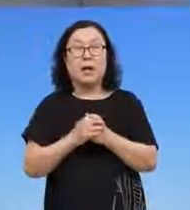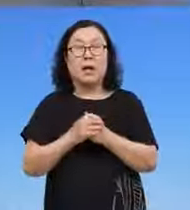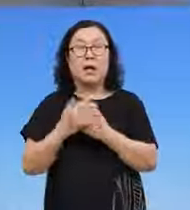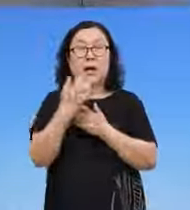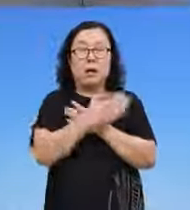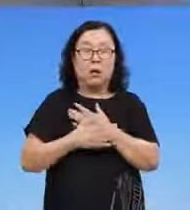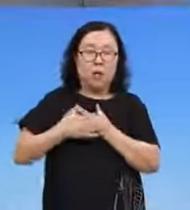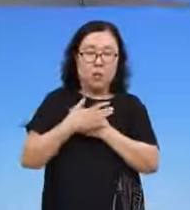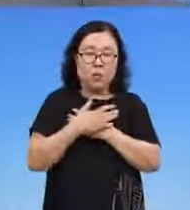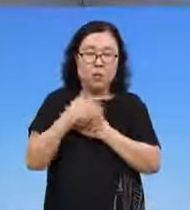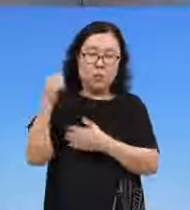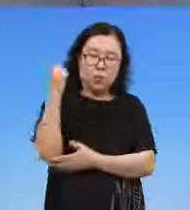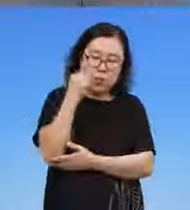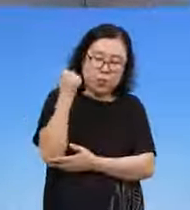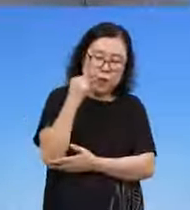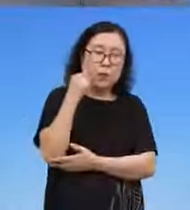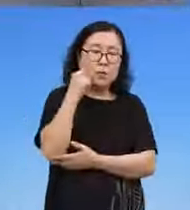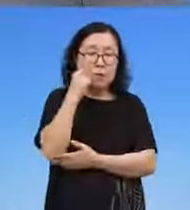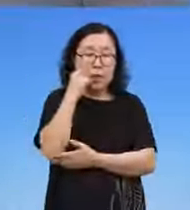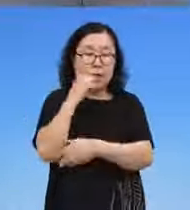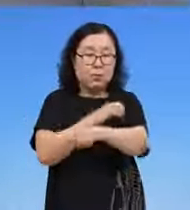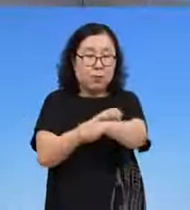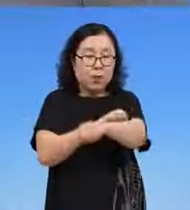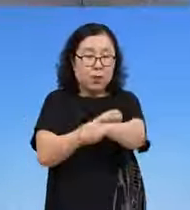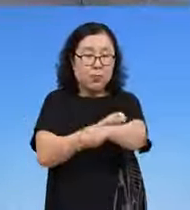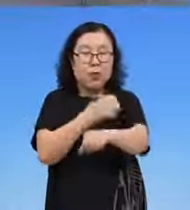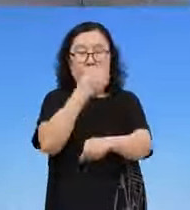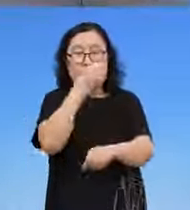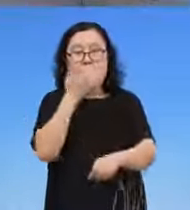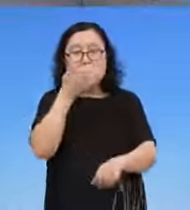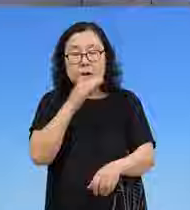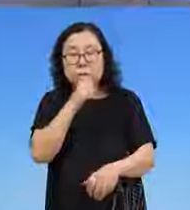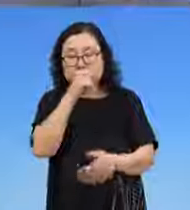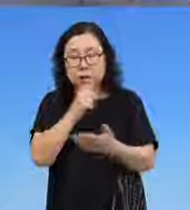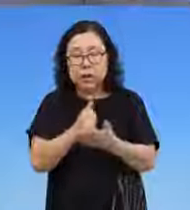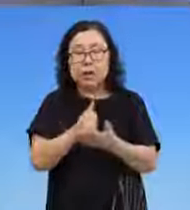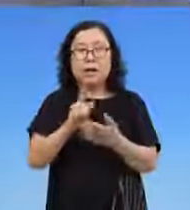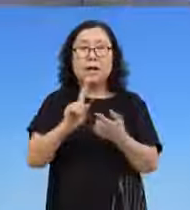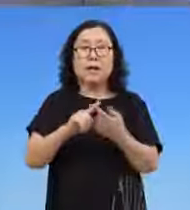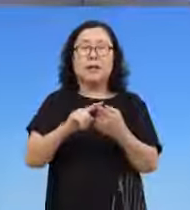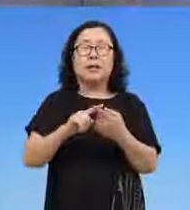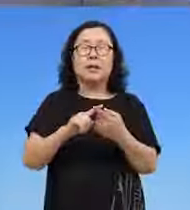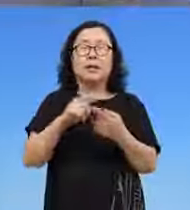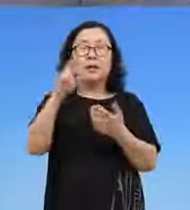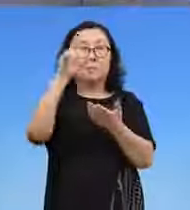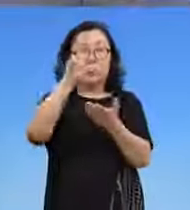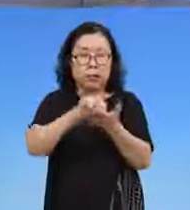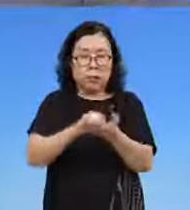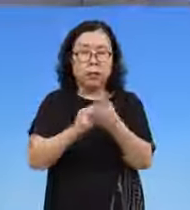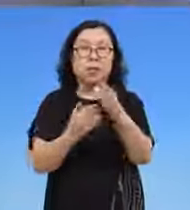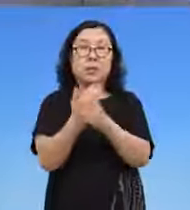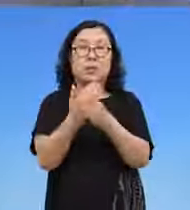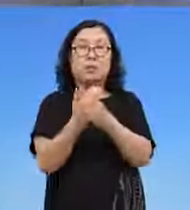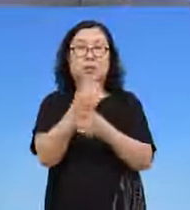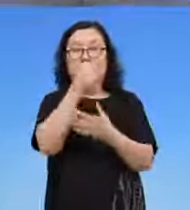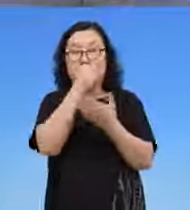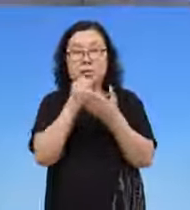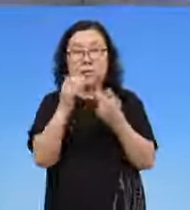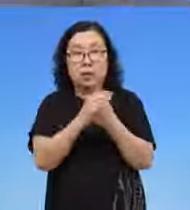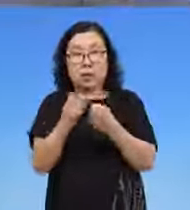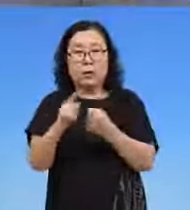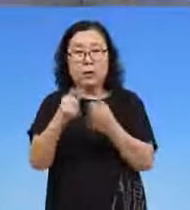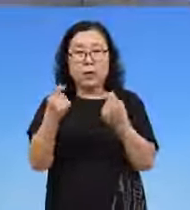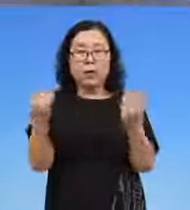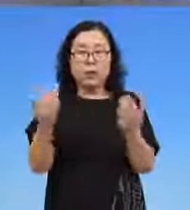중풍병자가 몸을 가누지 못하는 불편함도 자기를 불행하게 만들었지만 그 죄책감의 문제, 이게 죄 때문에 이런